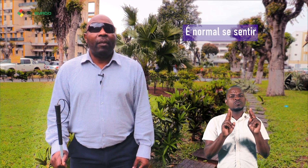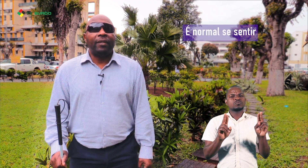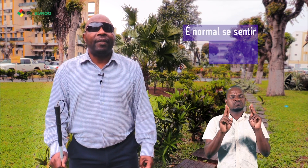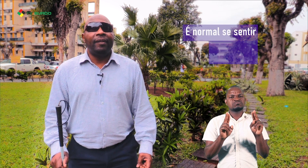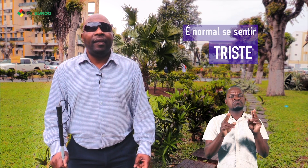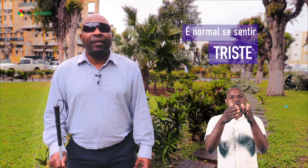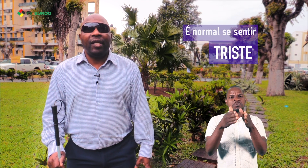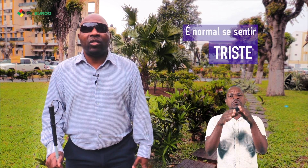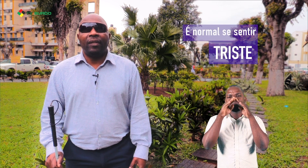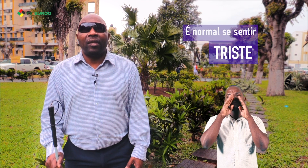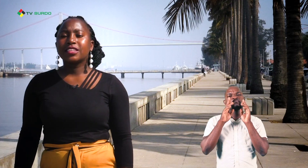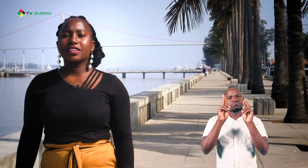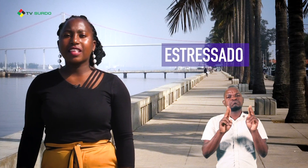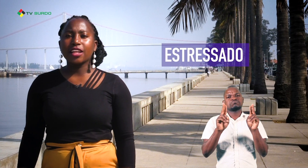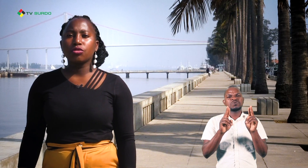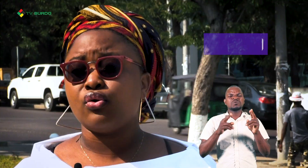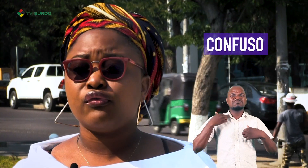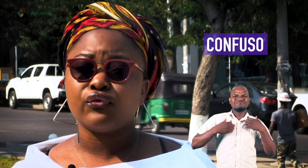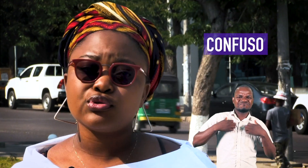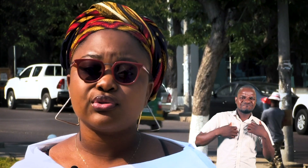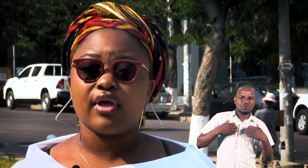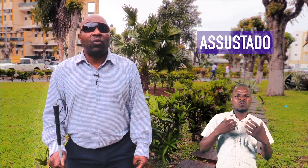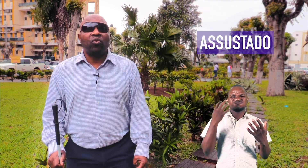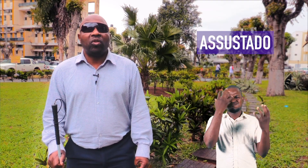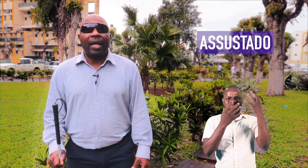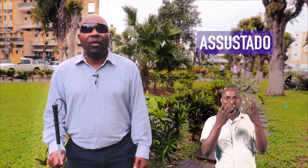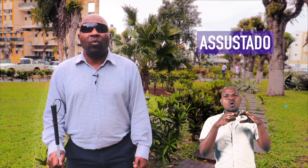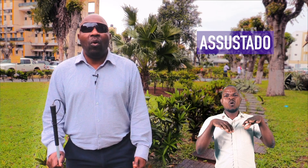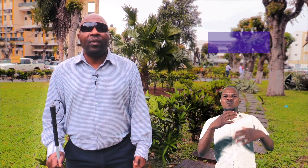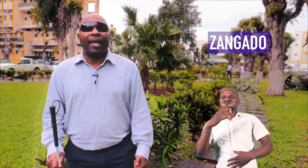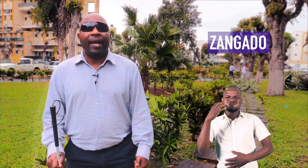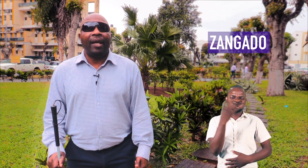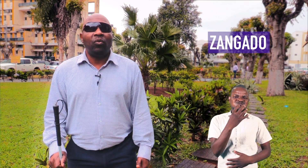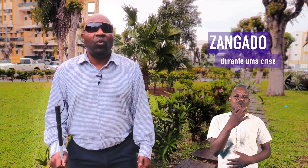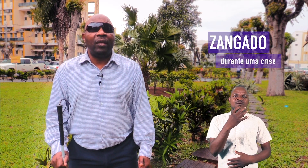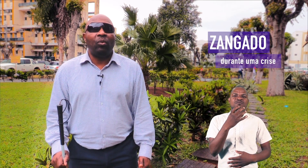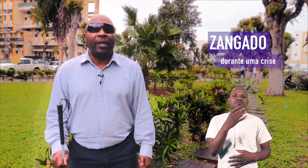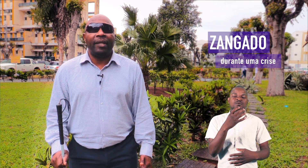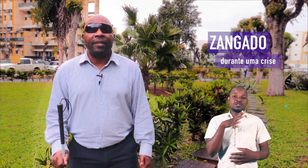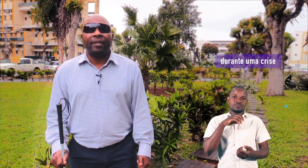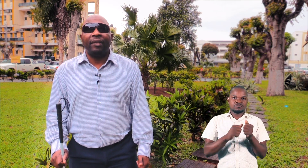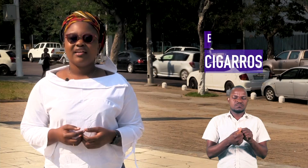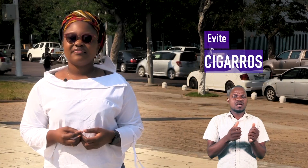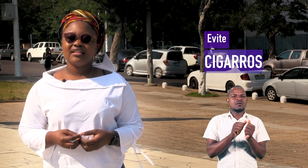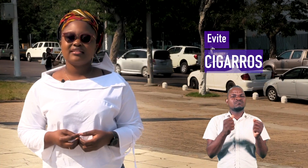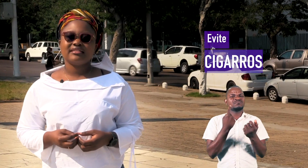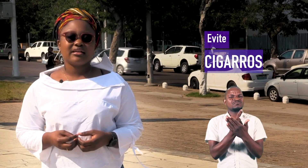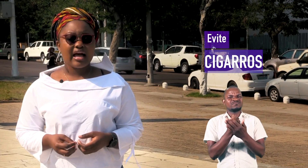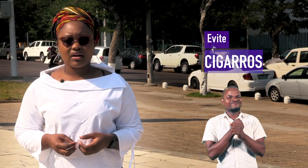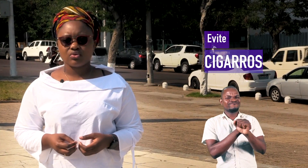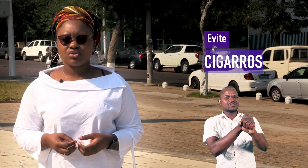É normal se sentir triste, estressado, confuso, assustado ou zangado durante uma crise.